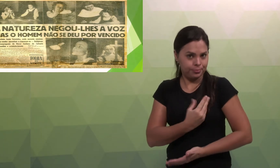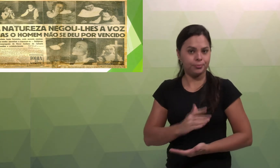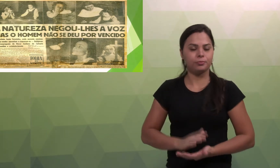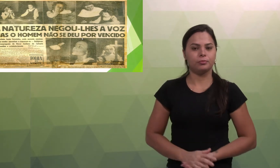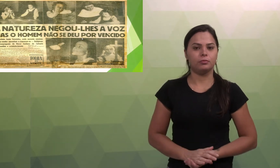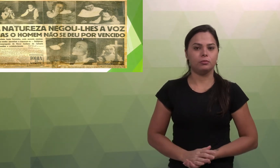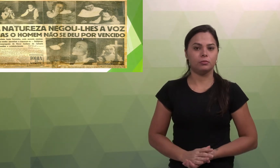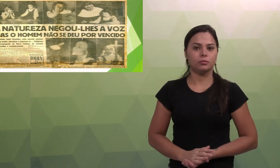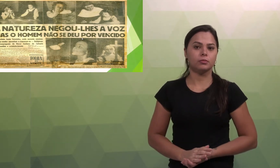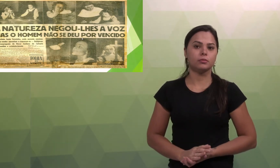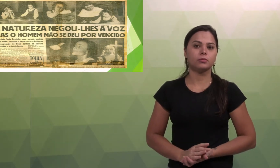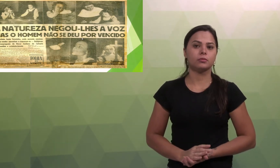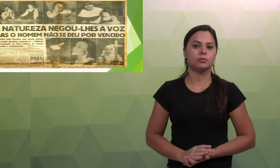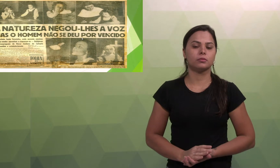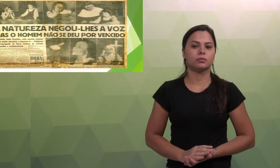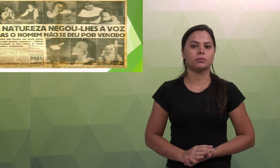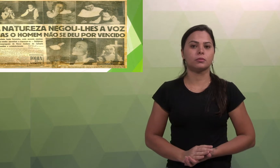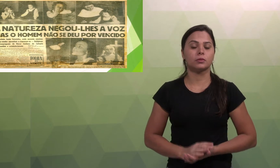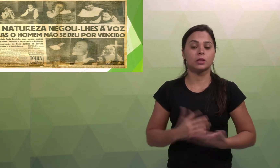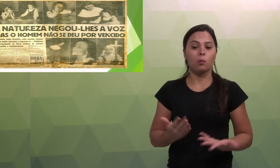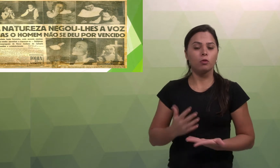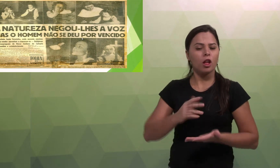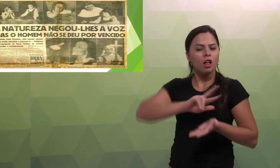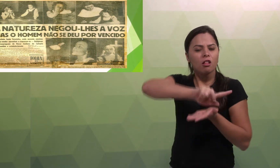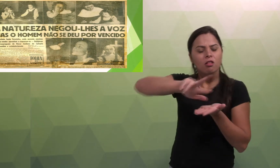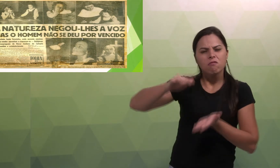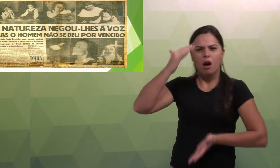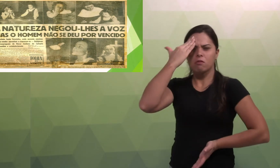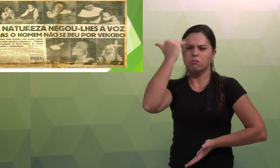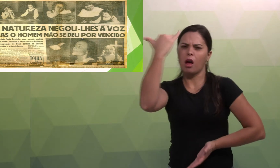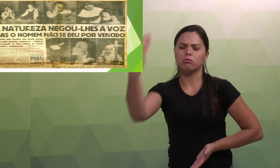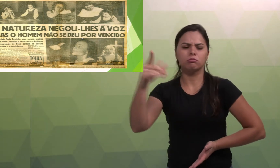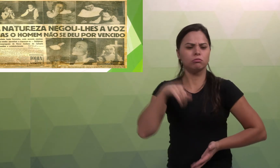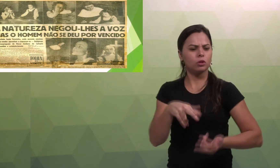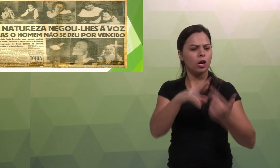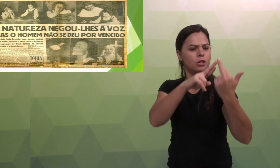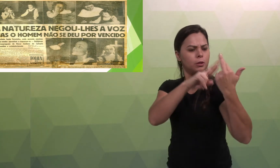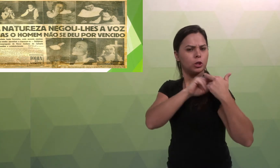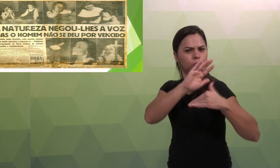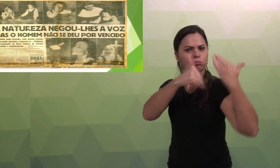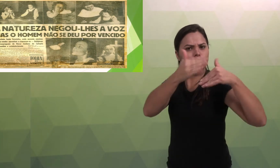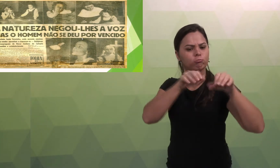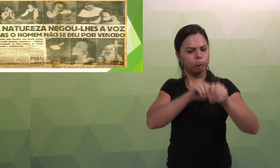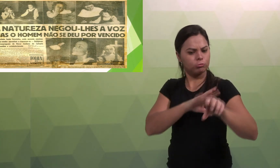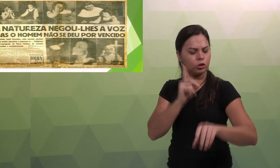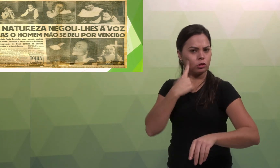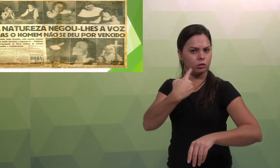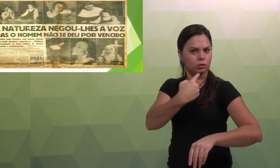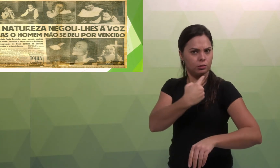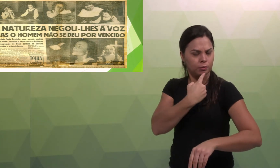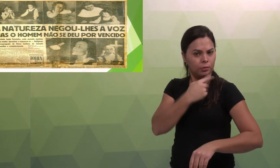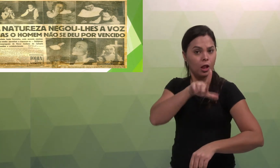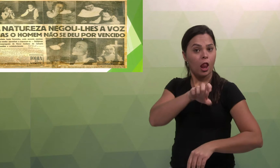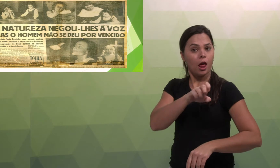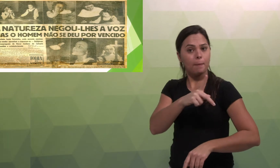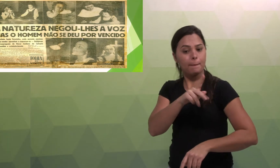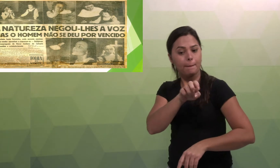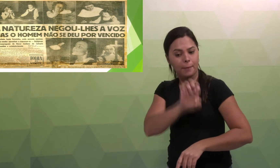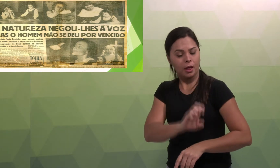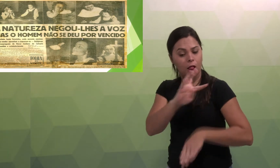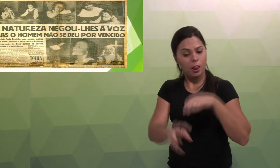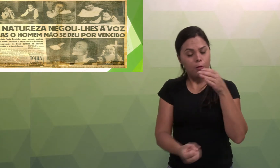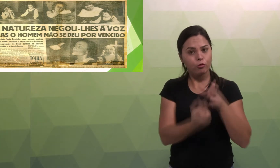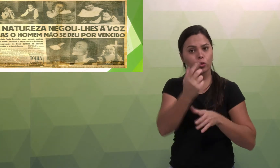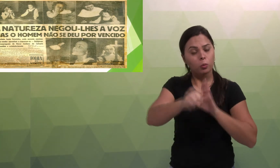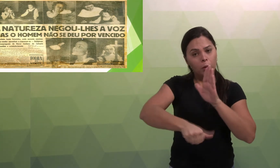Iniciou a educação dos surdos. Vários autores teve responsabilidade nesse processo. Charles Michel de Lépée,